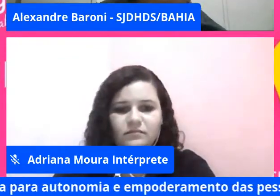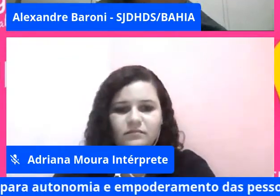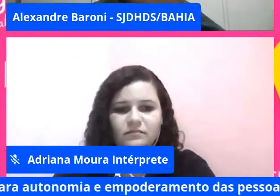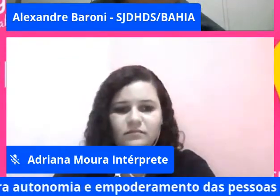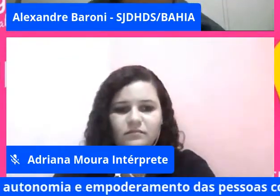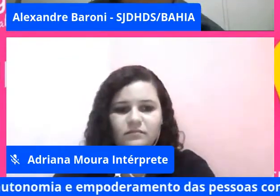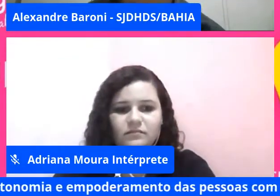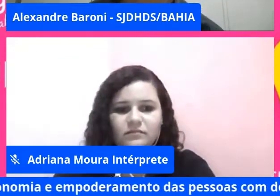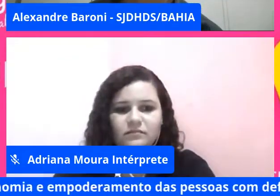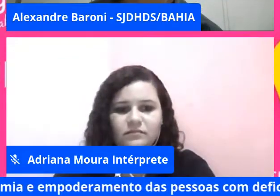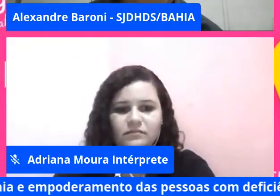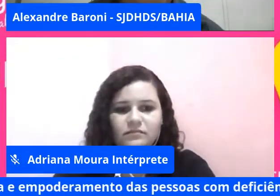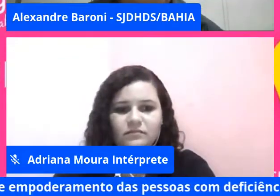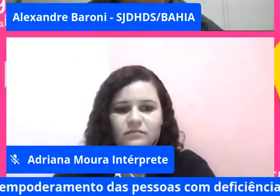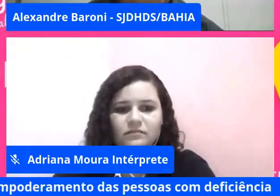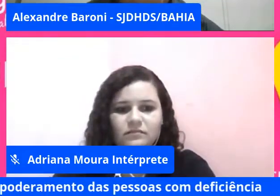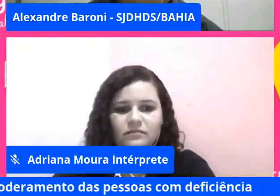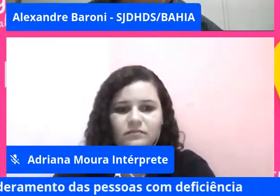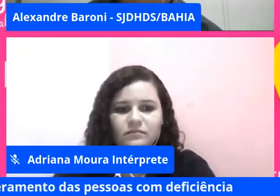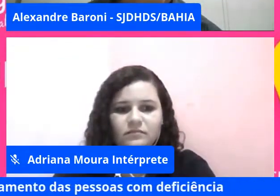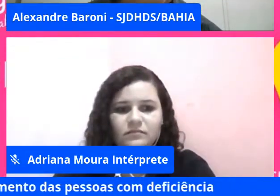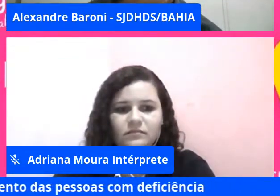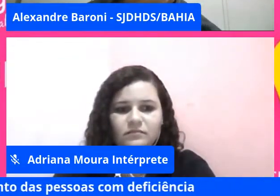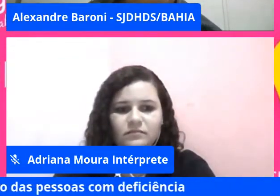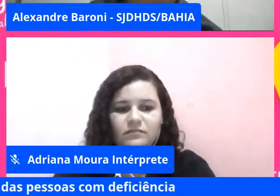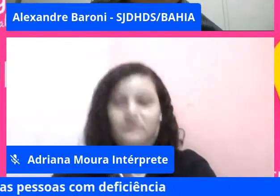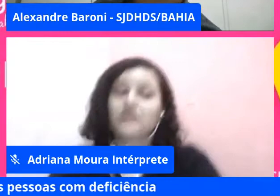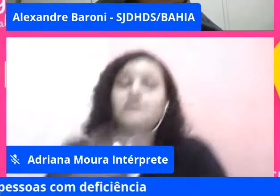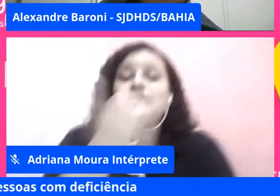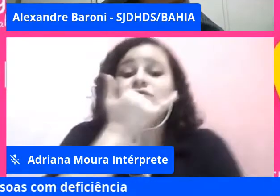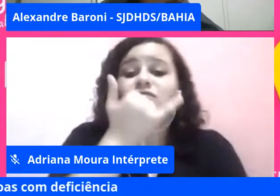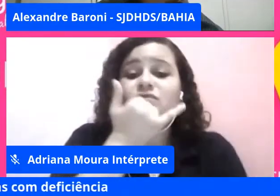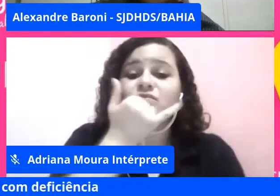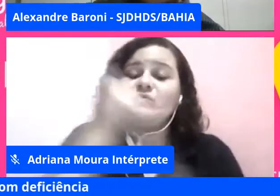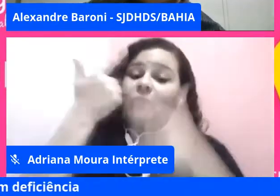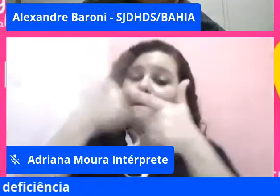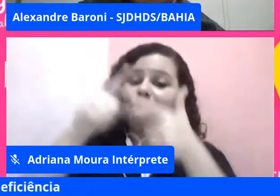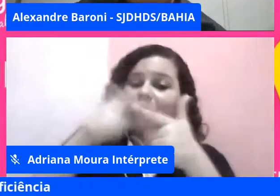desculpa pelos problemas técnicos, mas